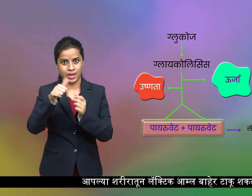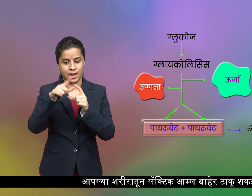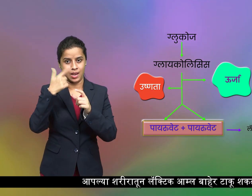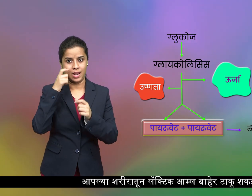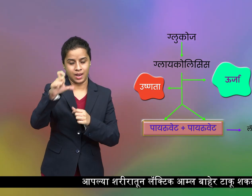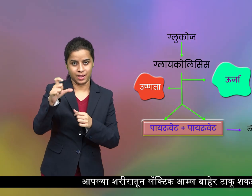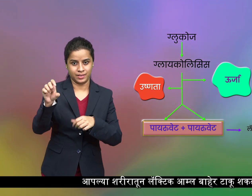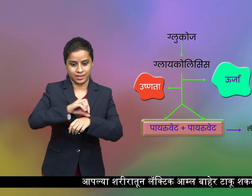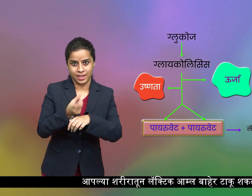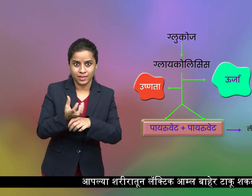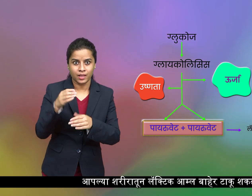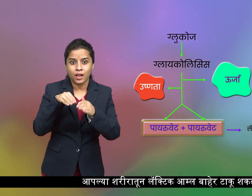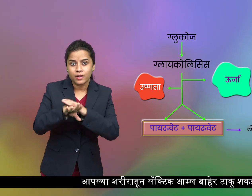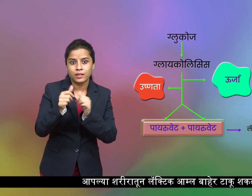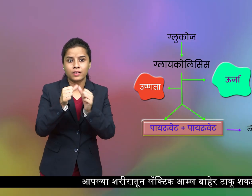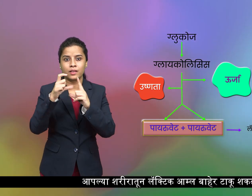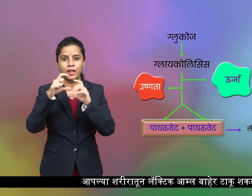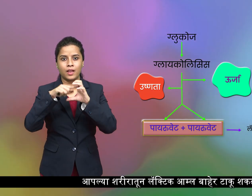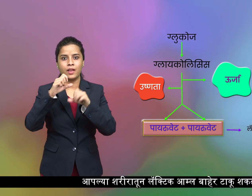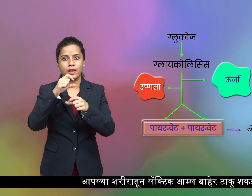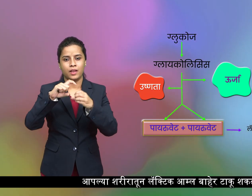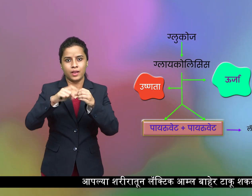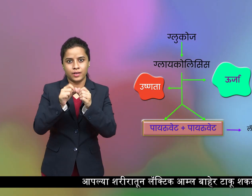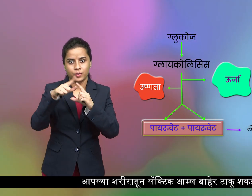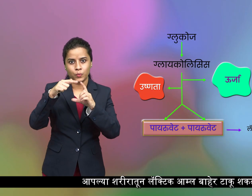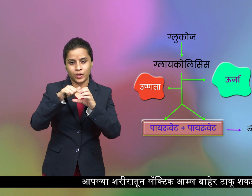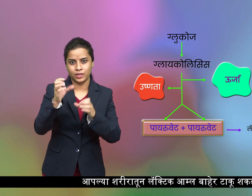आपल्या शरीरातून लॅक्टिक आम्ल बाहेर टाकू शकतो.